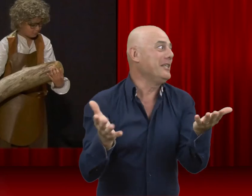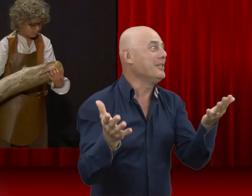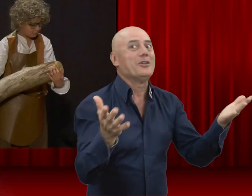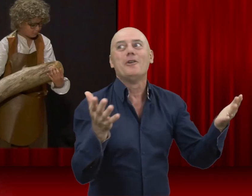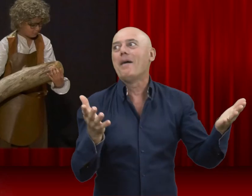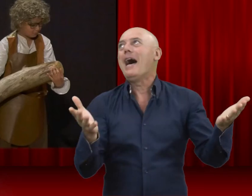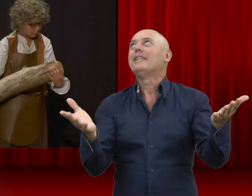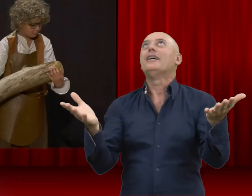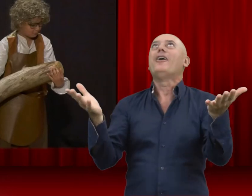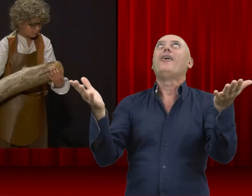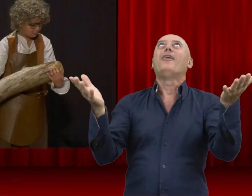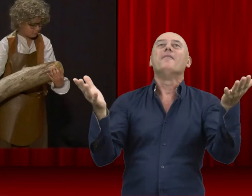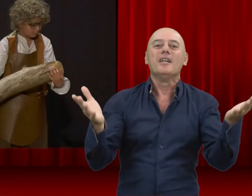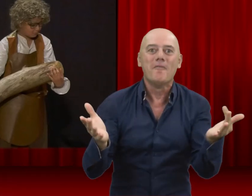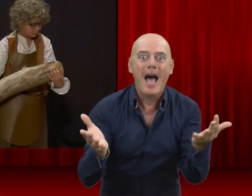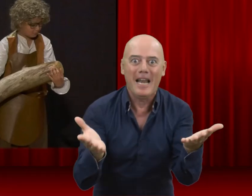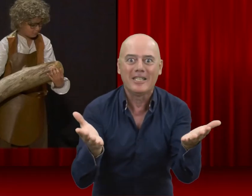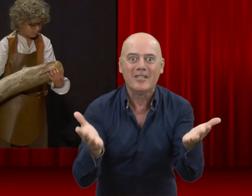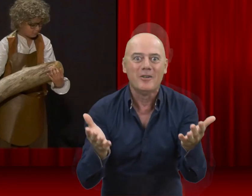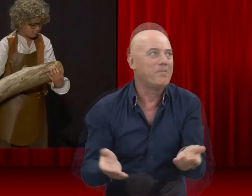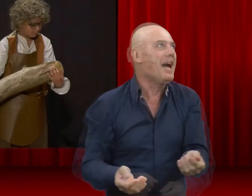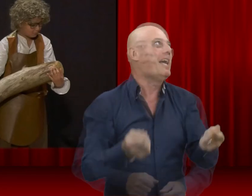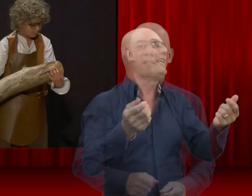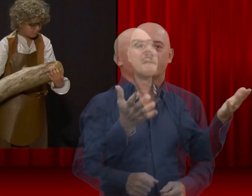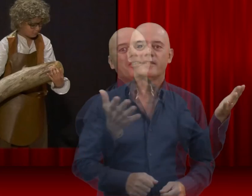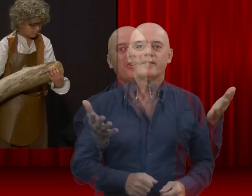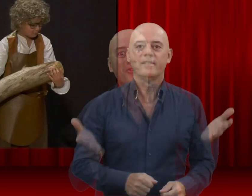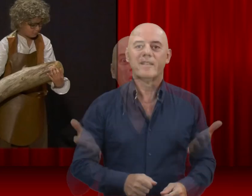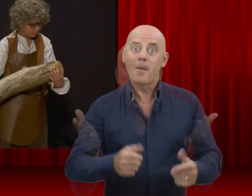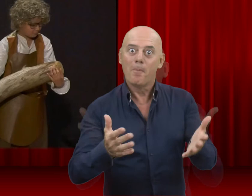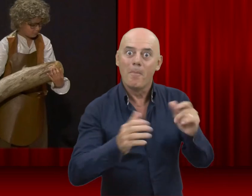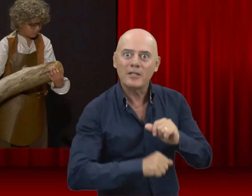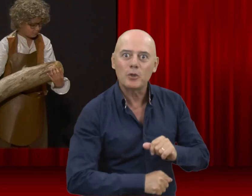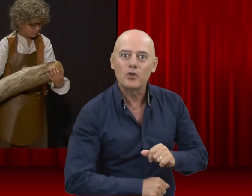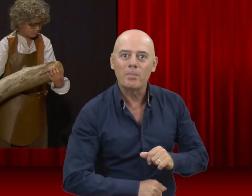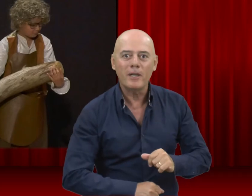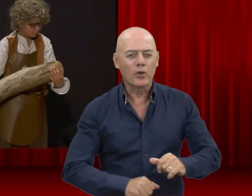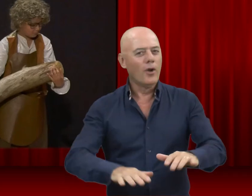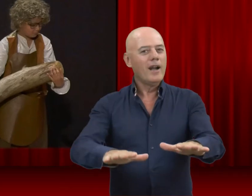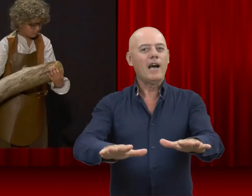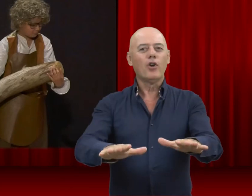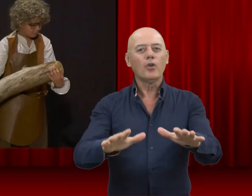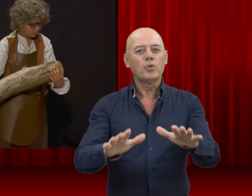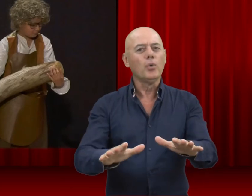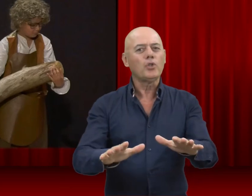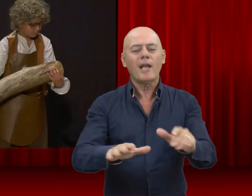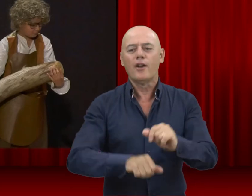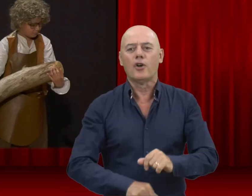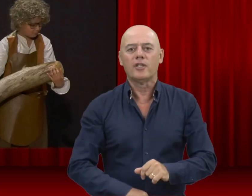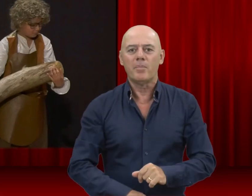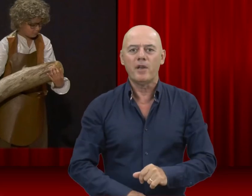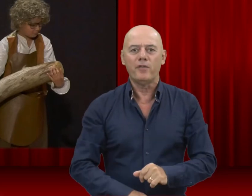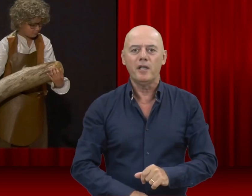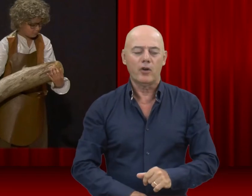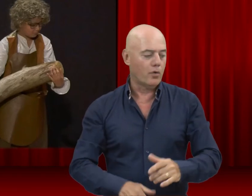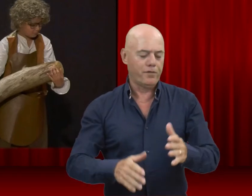sono padre, sì, sono padre, oh, meno male, sono padre. Mastro Geppetto lavorò tutta la